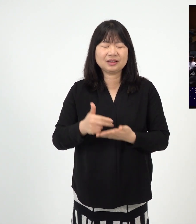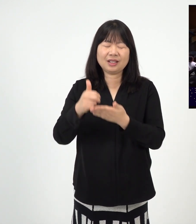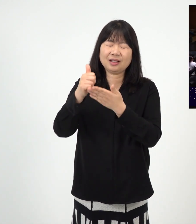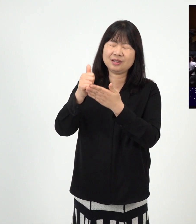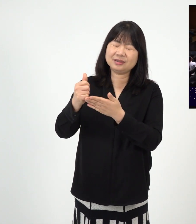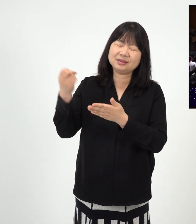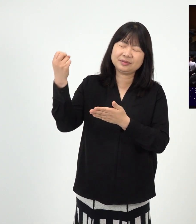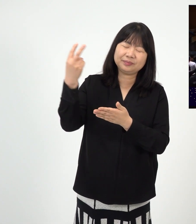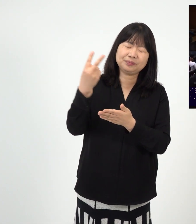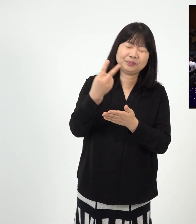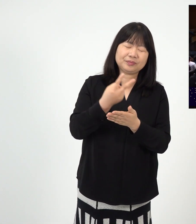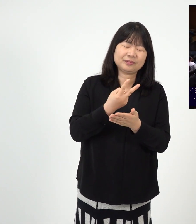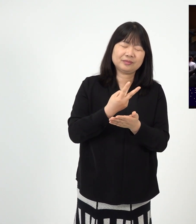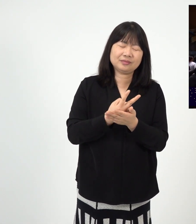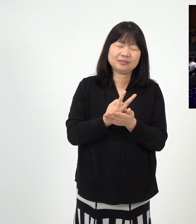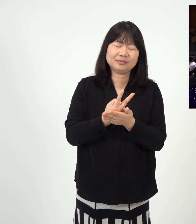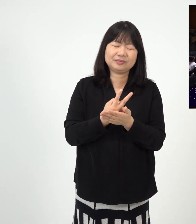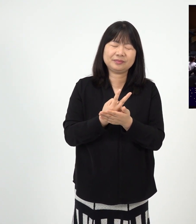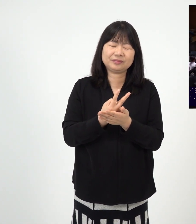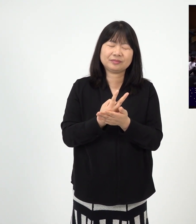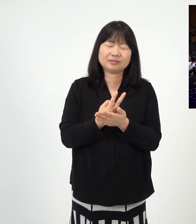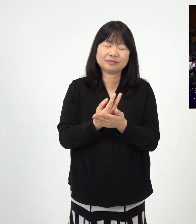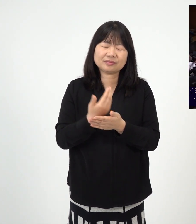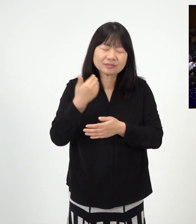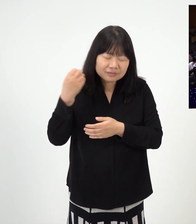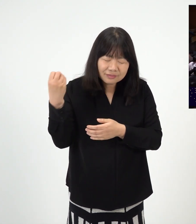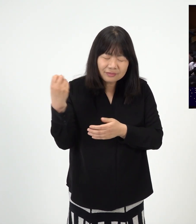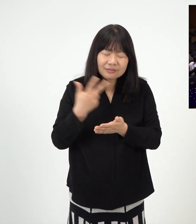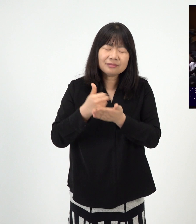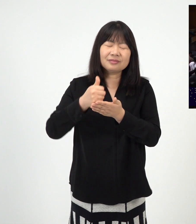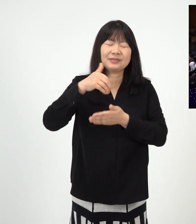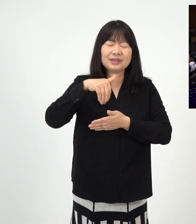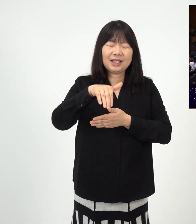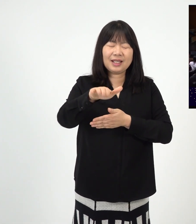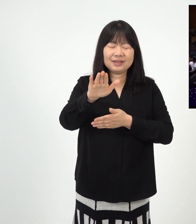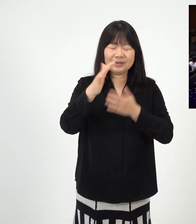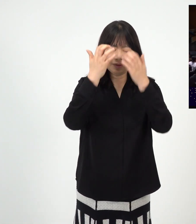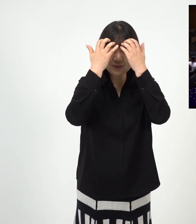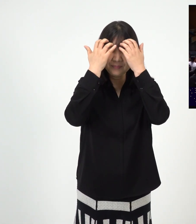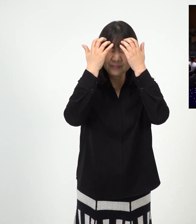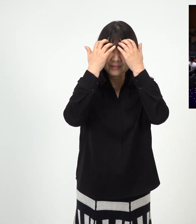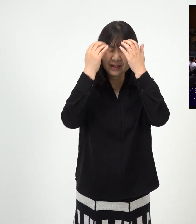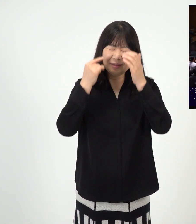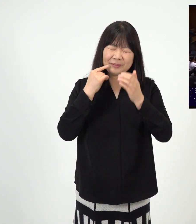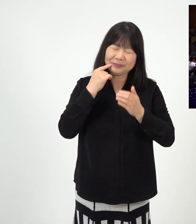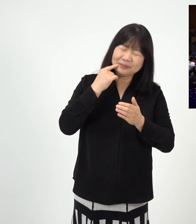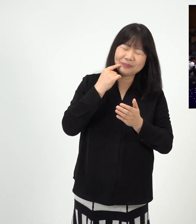주님이 하신 고난의 승자를